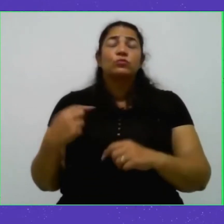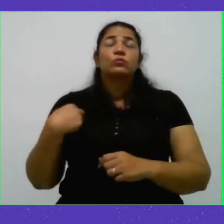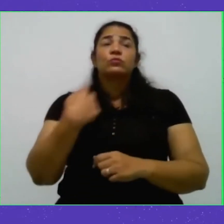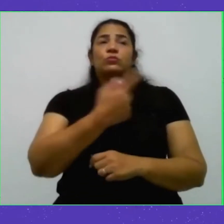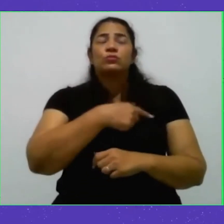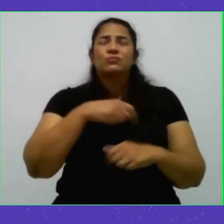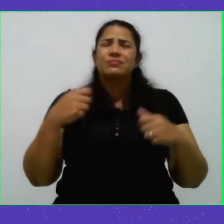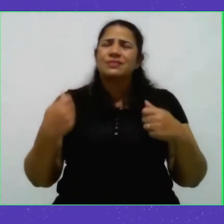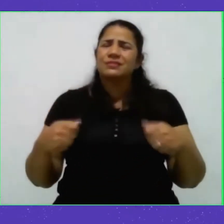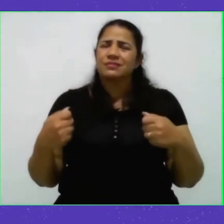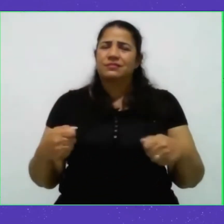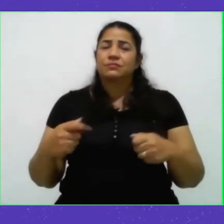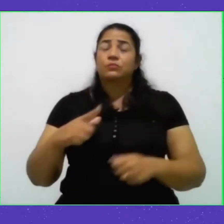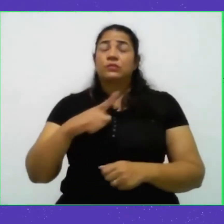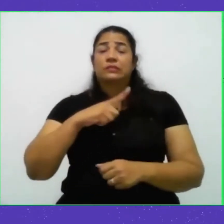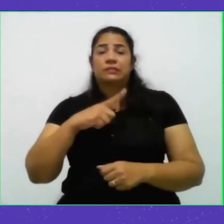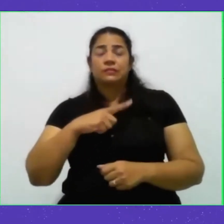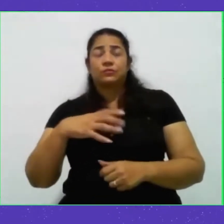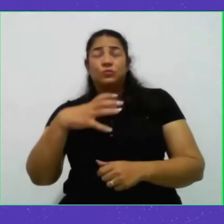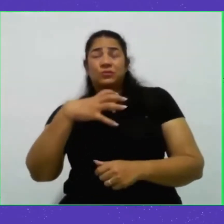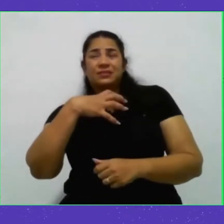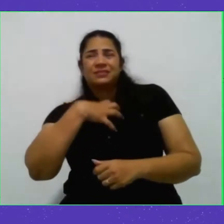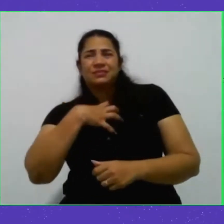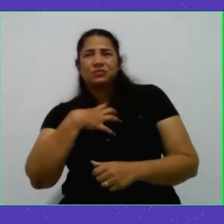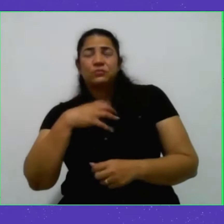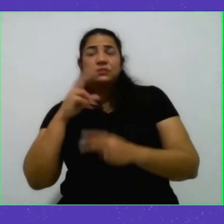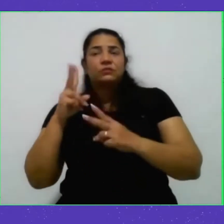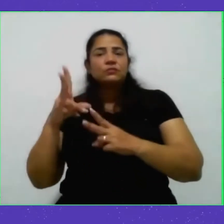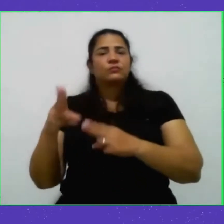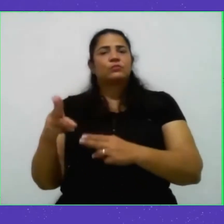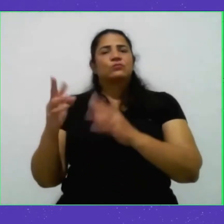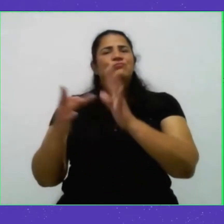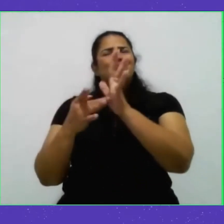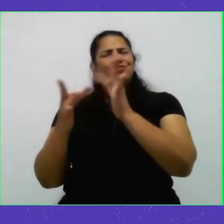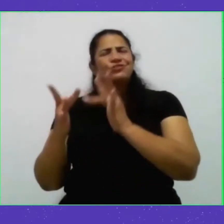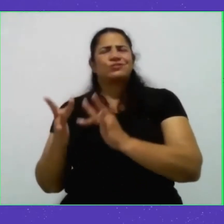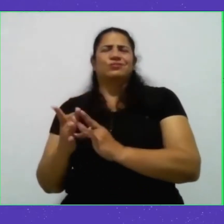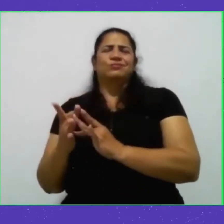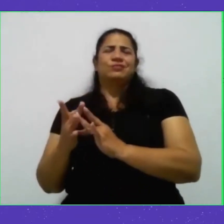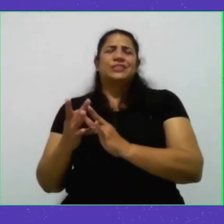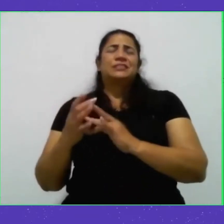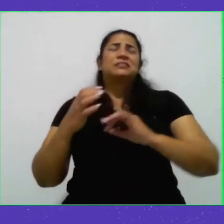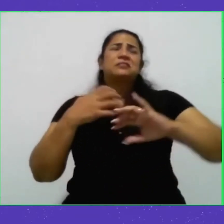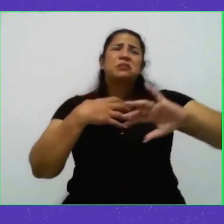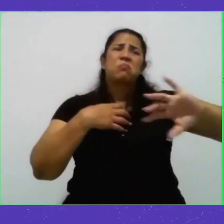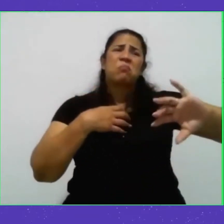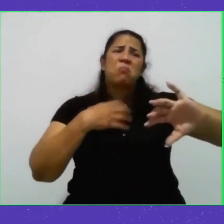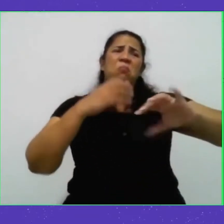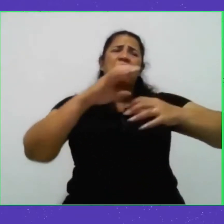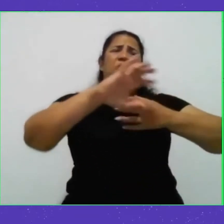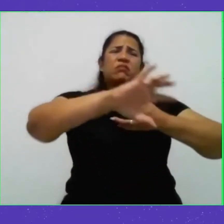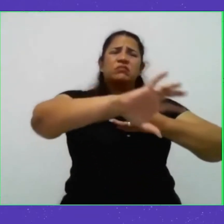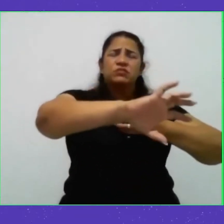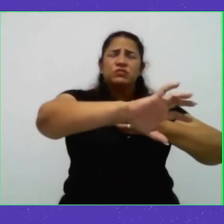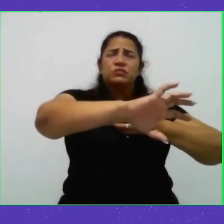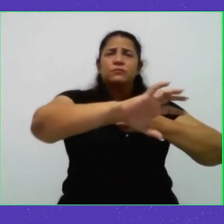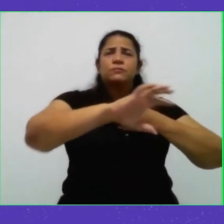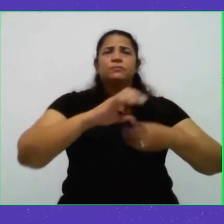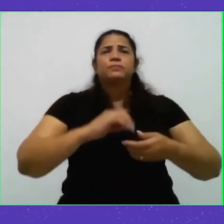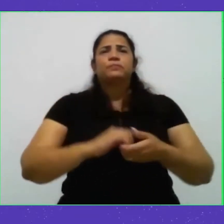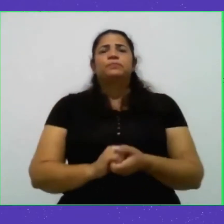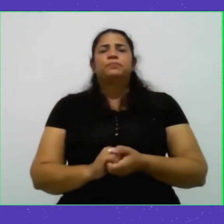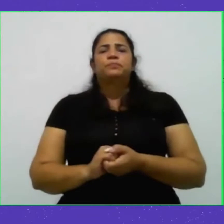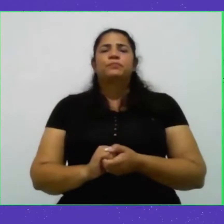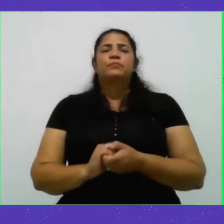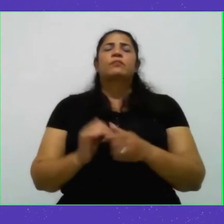compaixão pelas pessoas, deve ser o que toma conta de nós também. Amém?